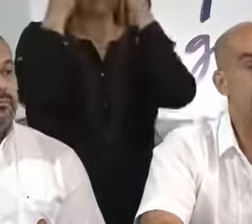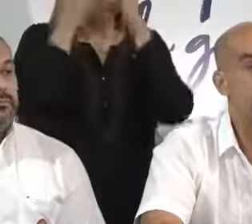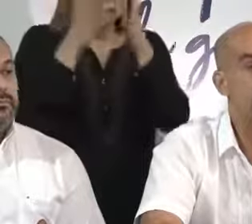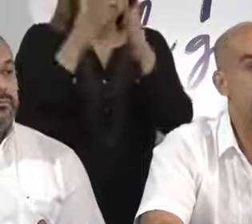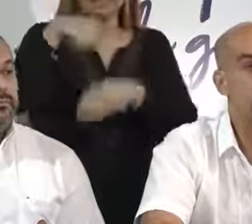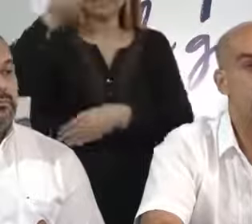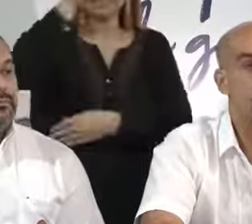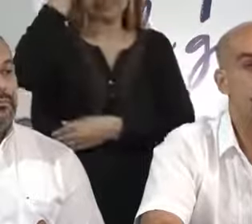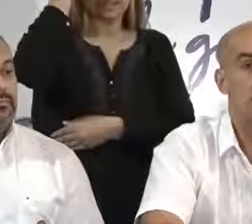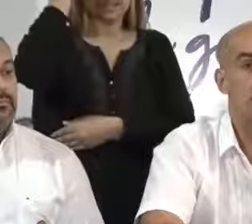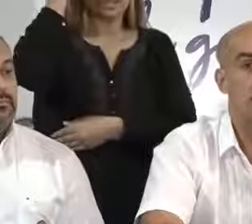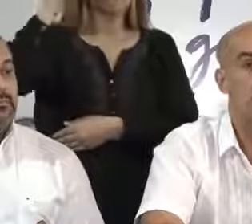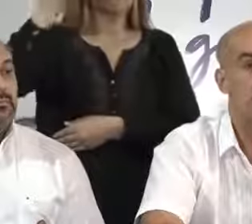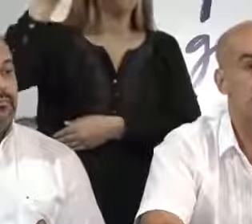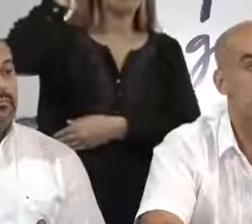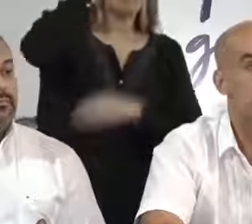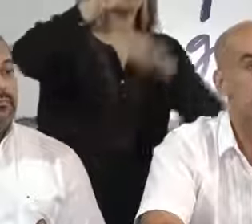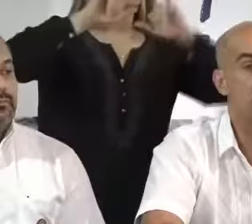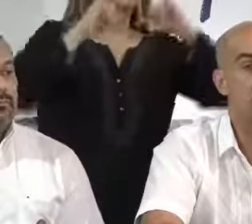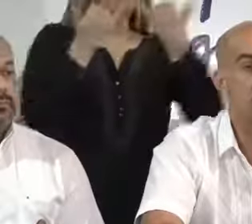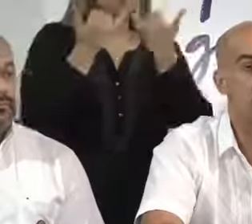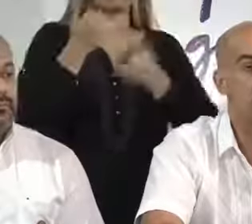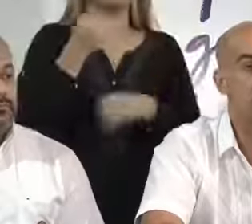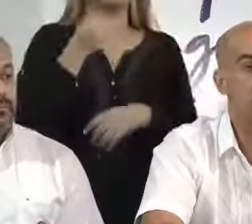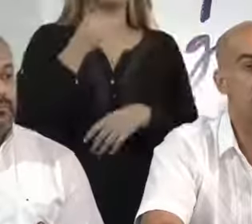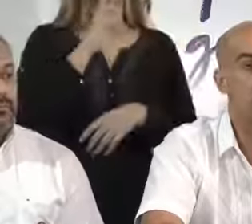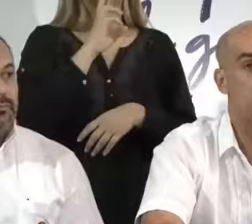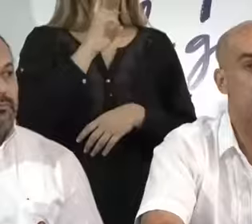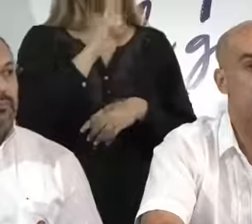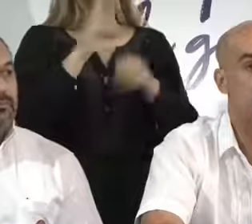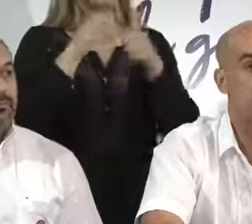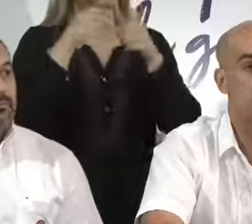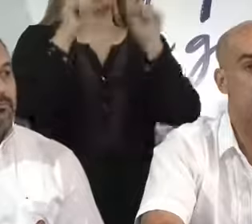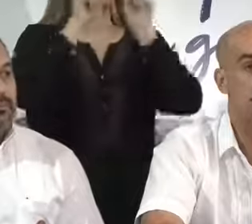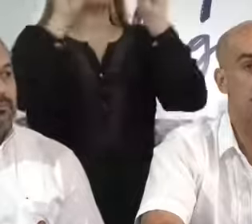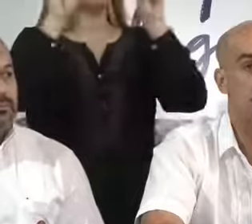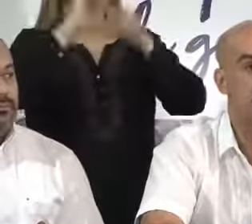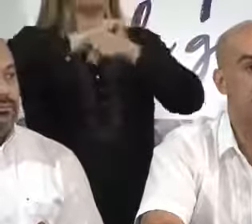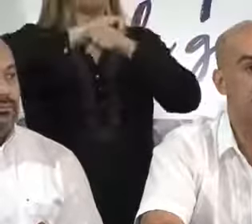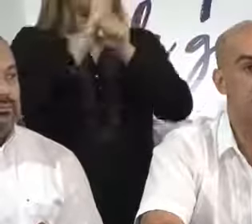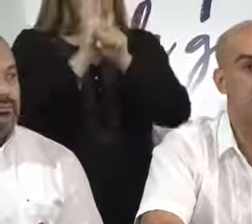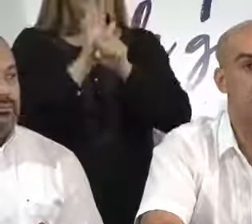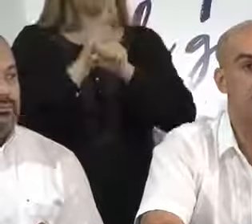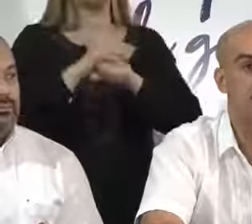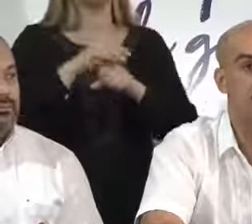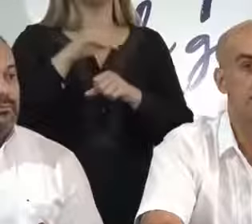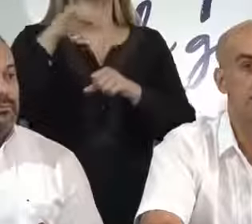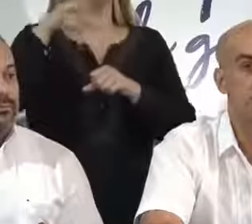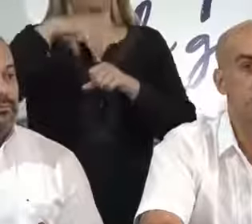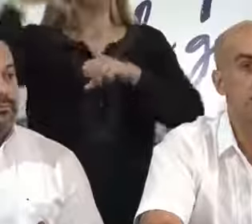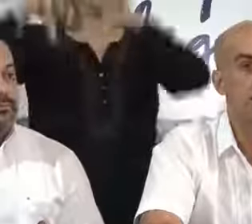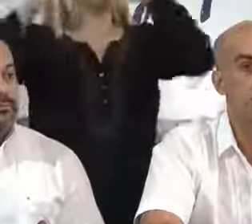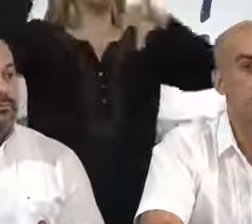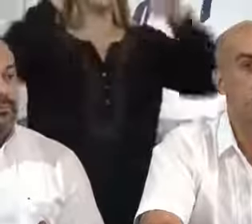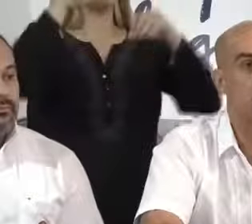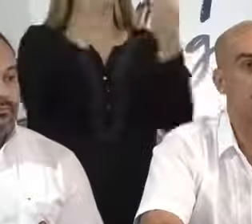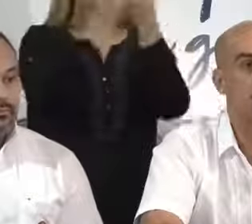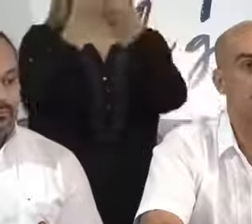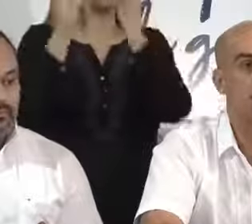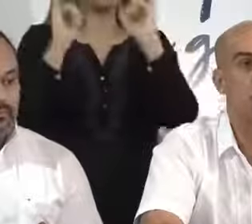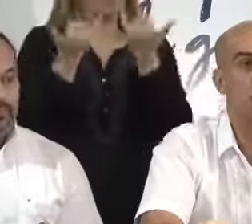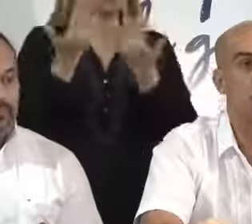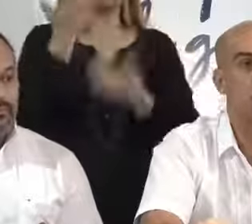que han tenido una respuesta muy efectiva frente al coronavirus al instalarse en sus países, lo han hecho